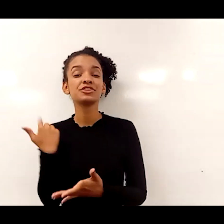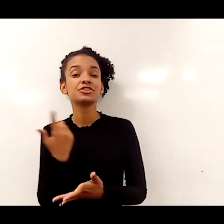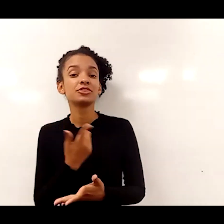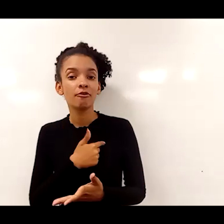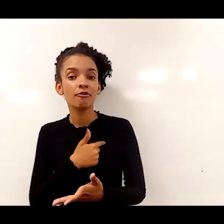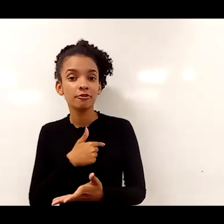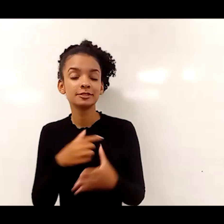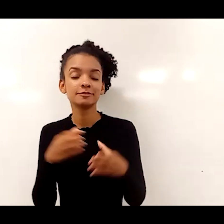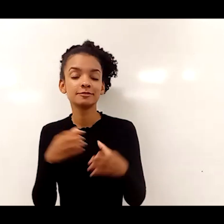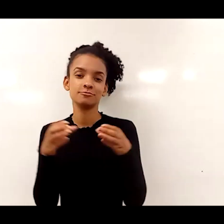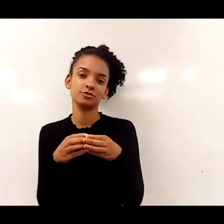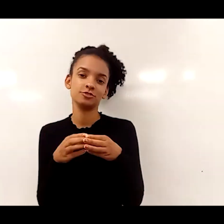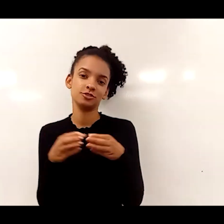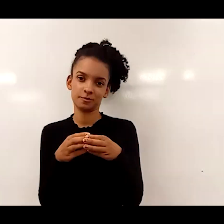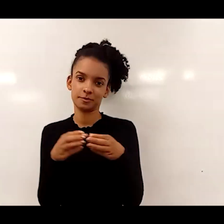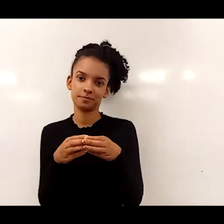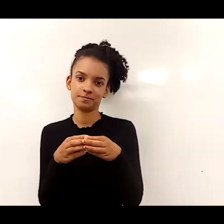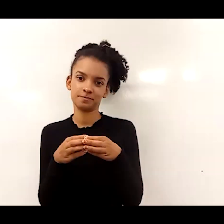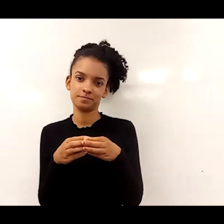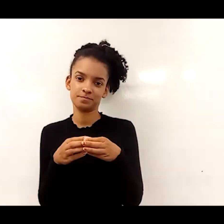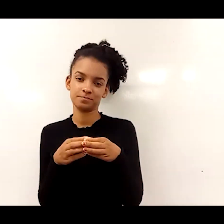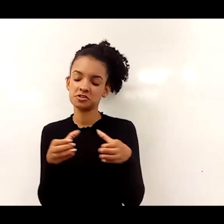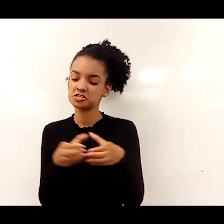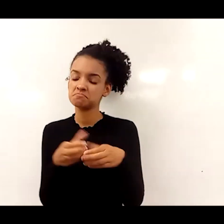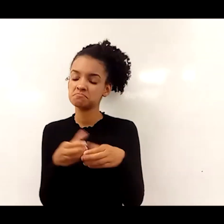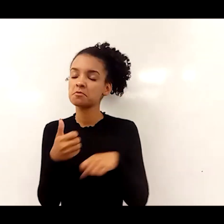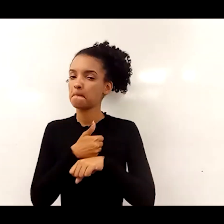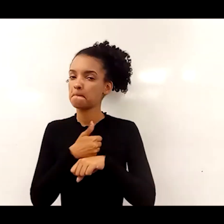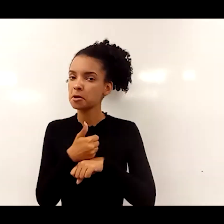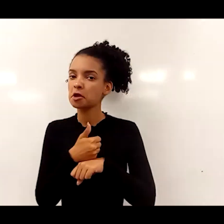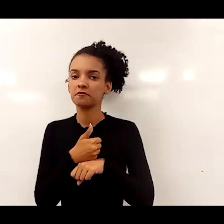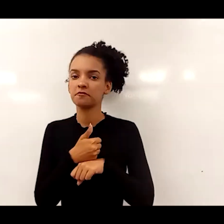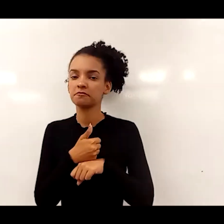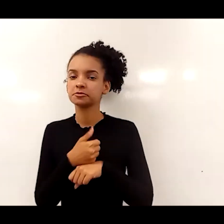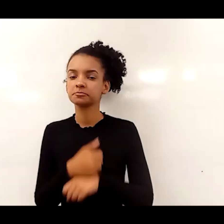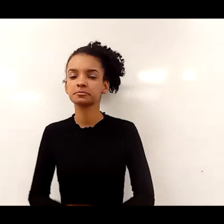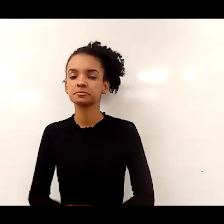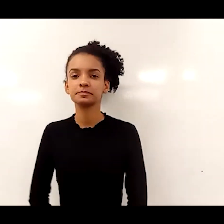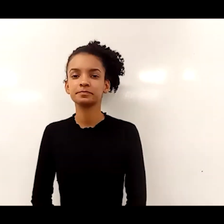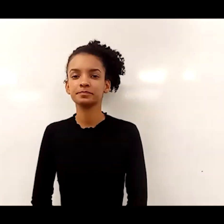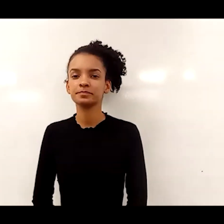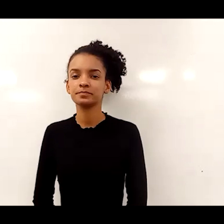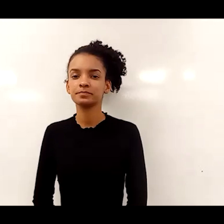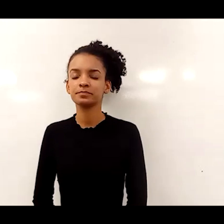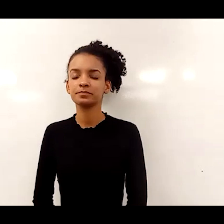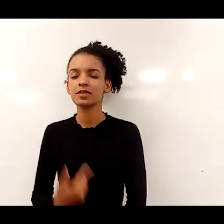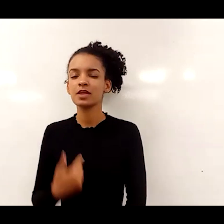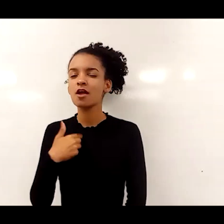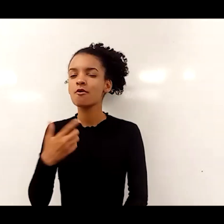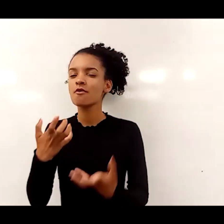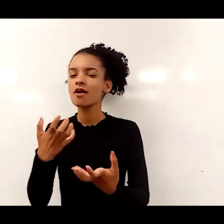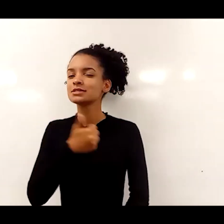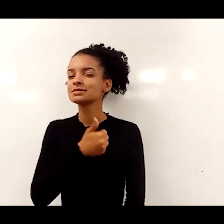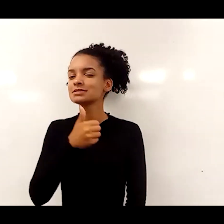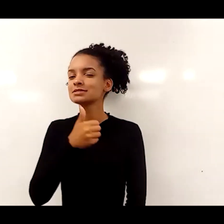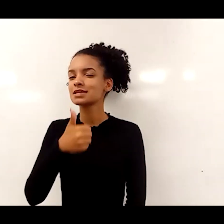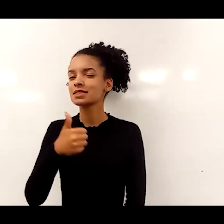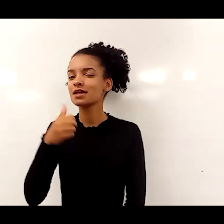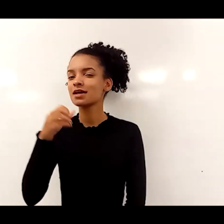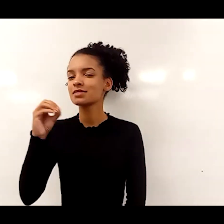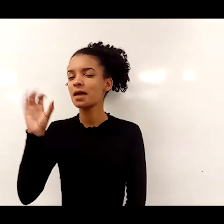alta performance, e se eu posso contar com 110% de cada